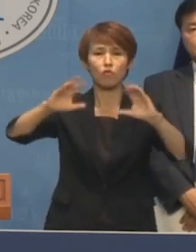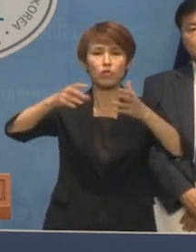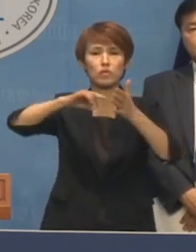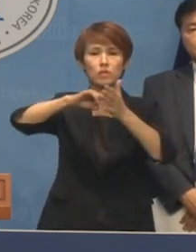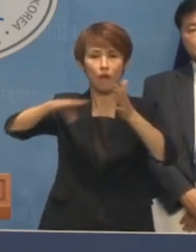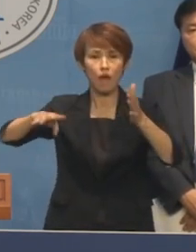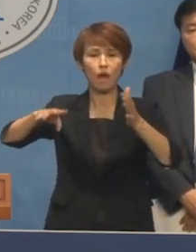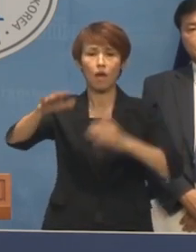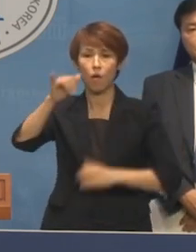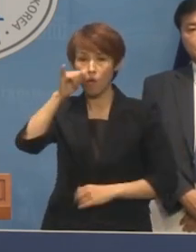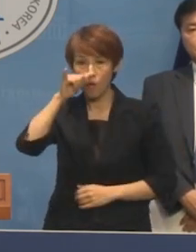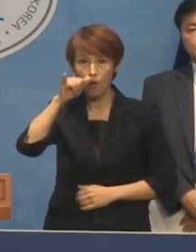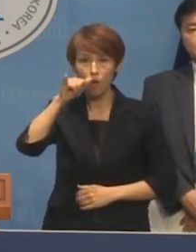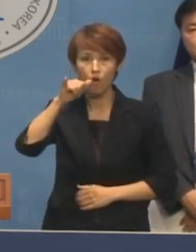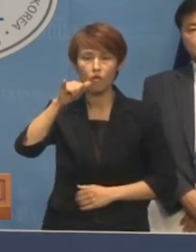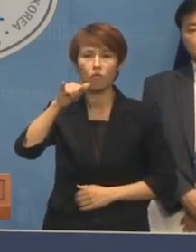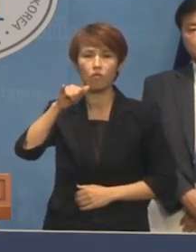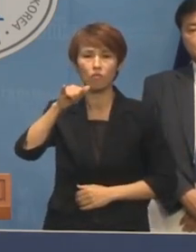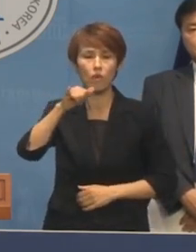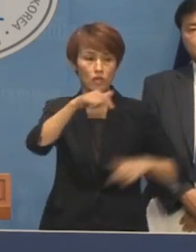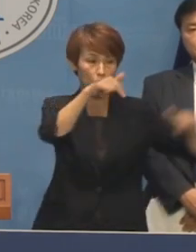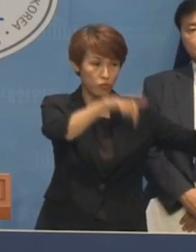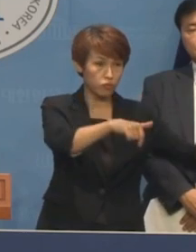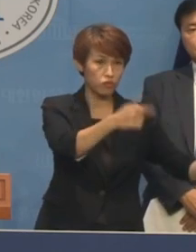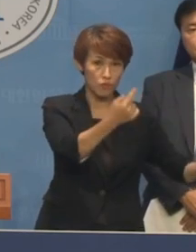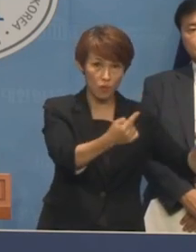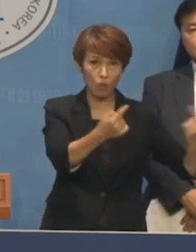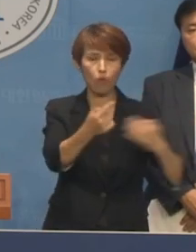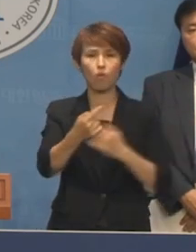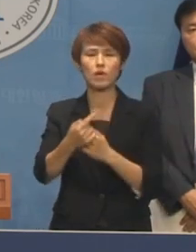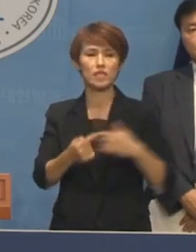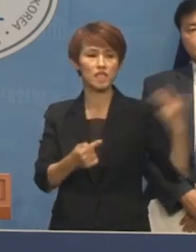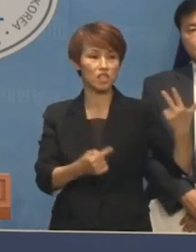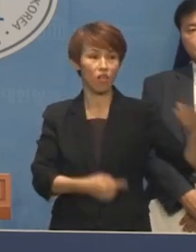납부액 역시 서부권의 7천억